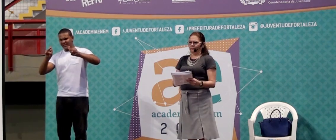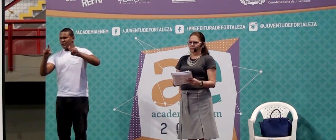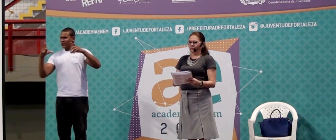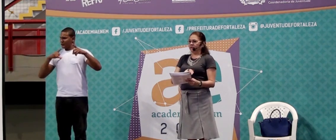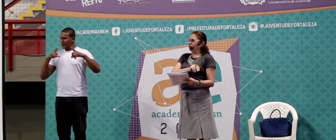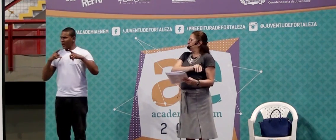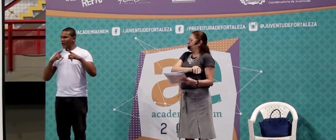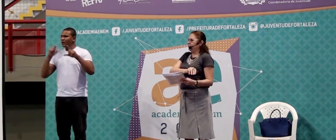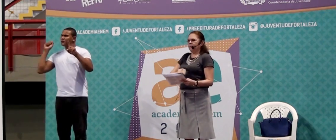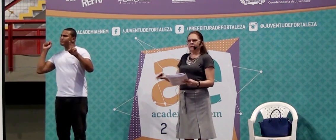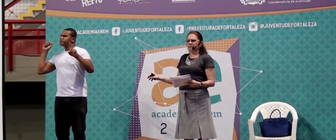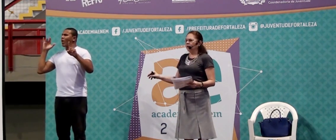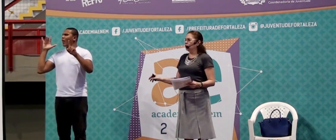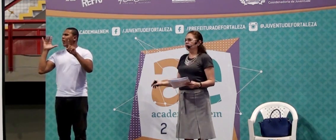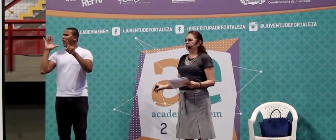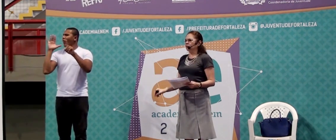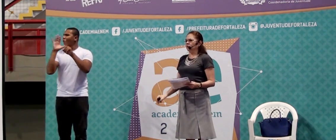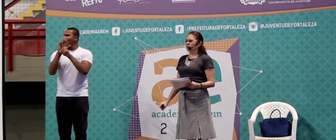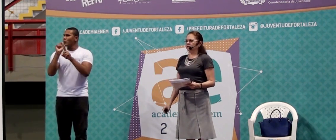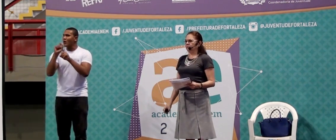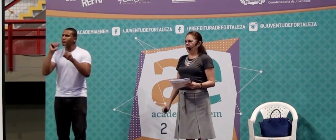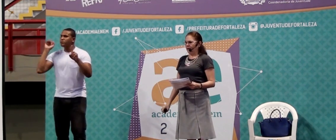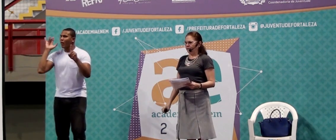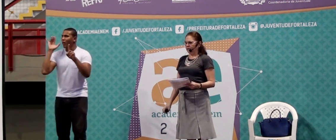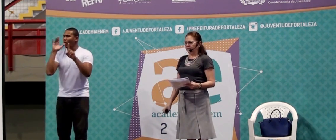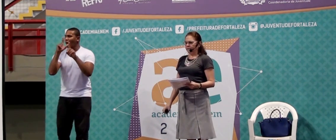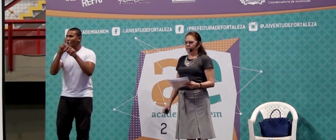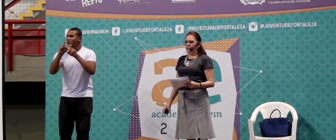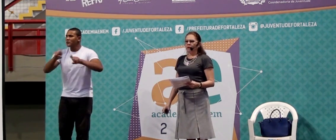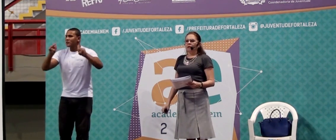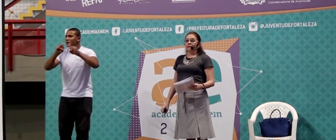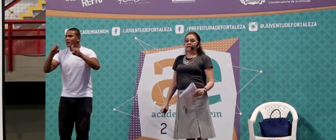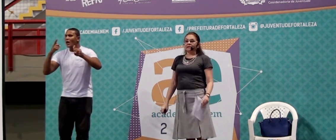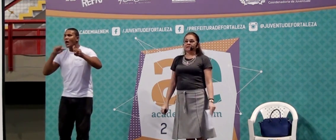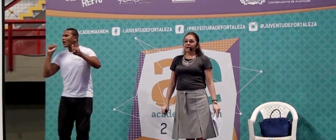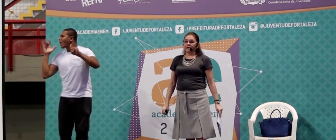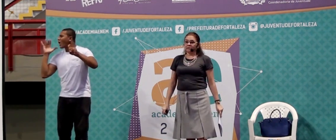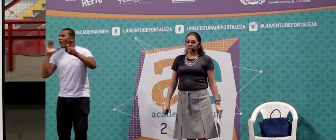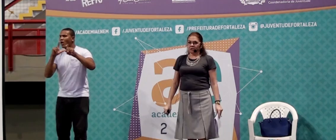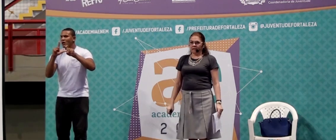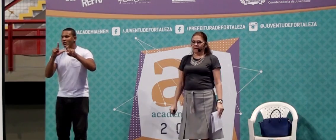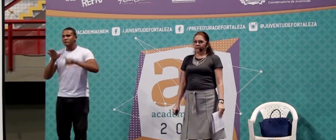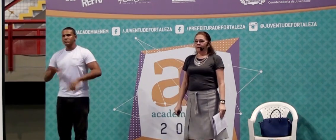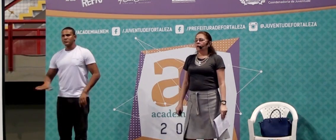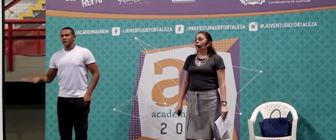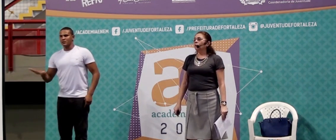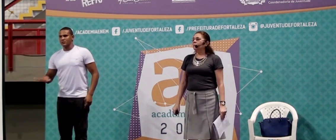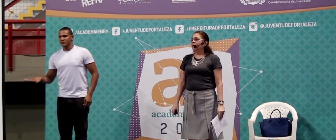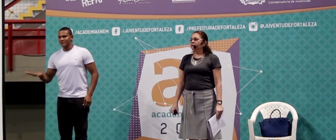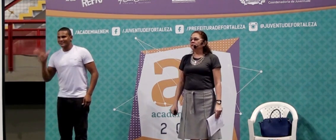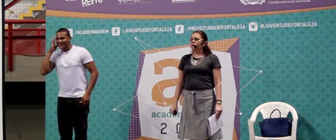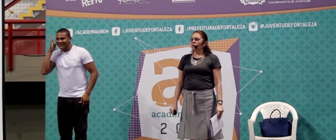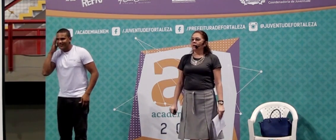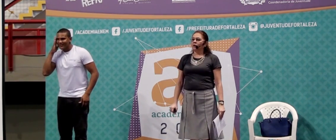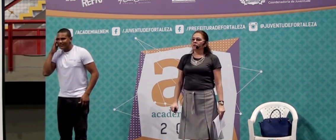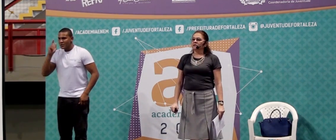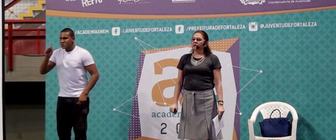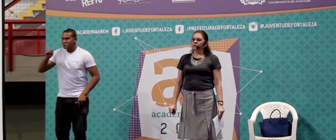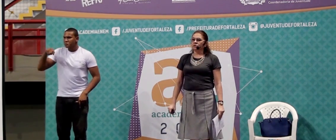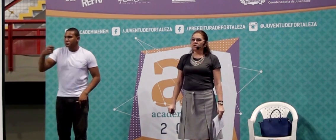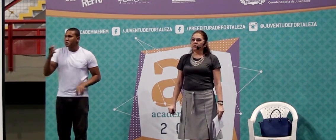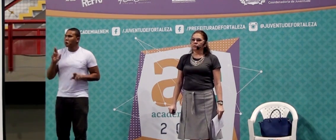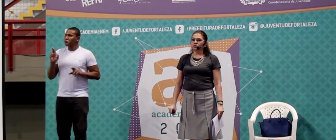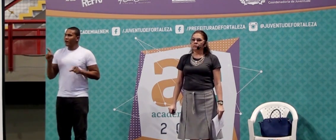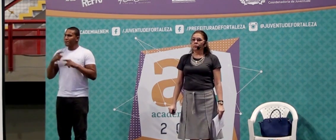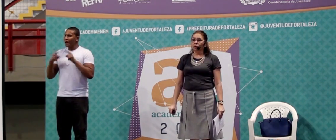infantil. Você diz a mesma coisa com outras palavras. Terceira dica: comece com uma coisa